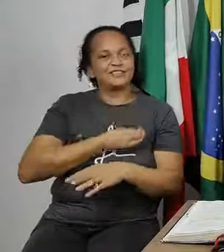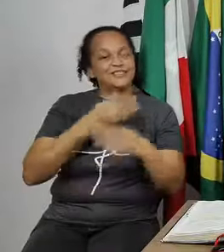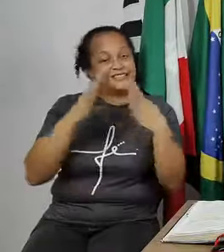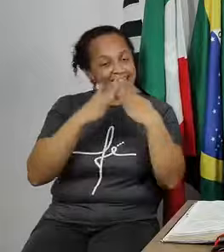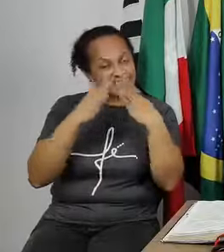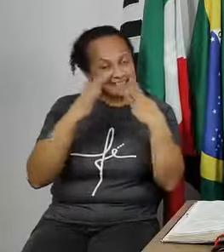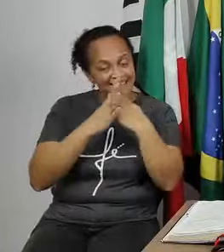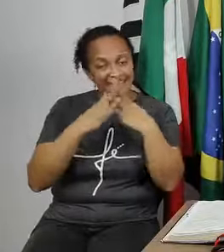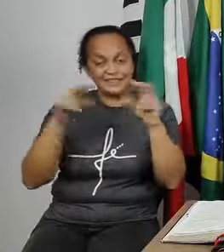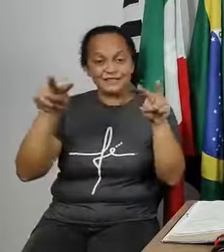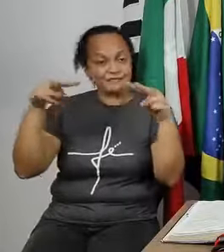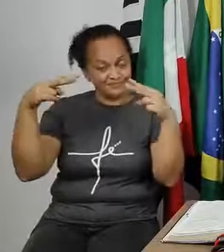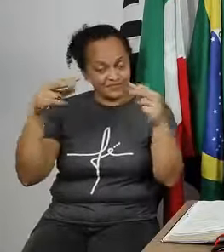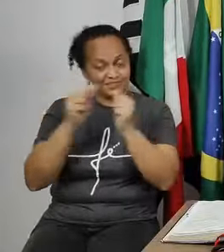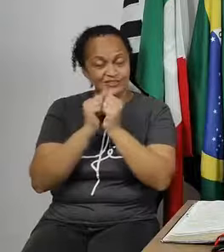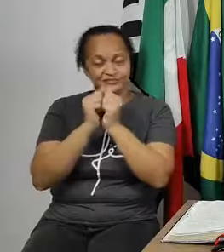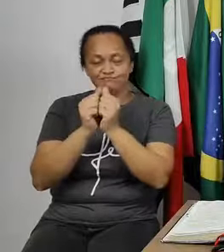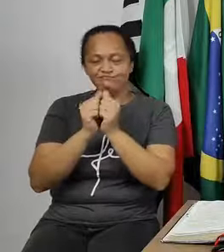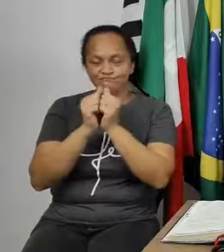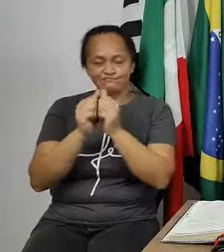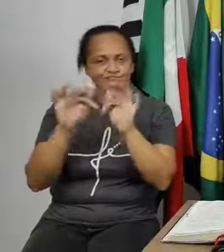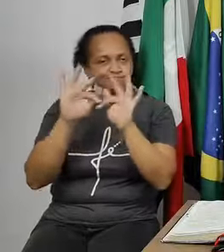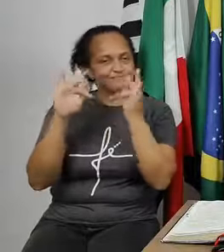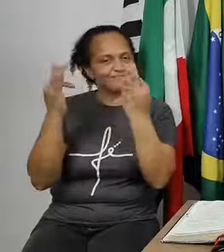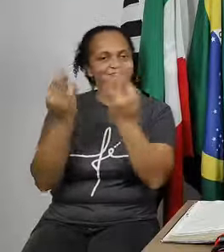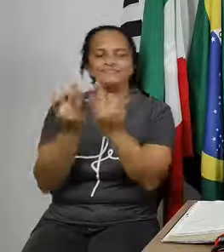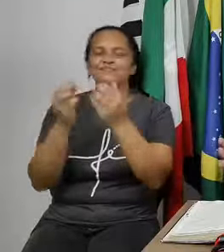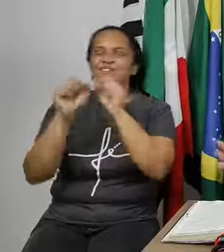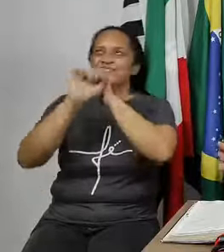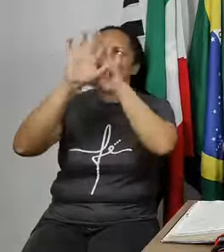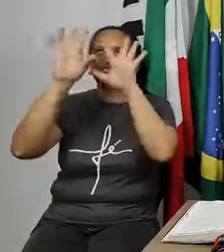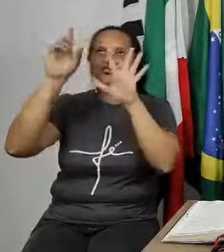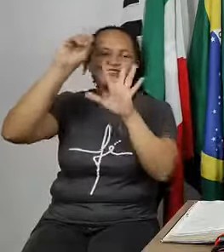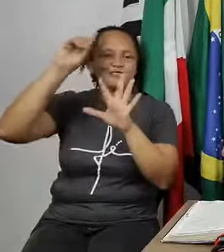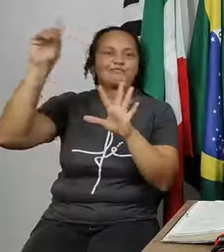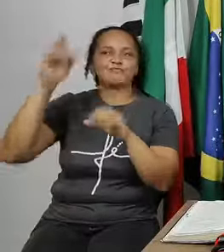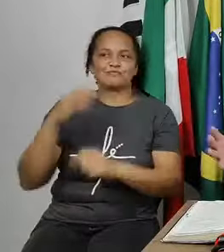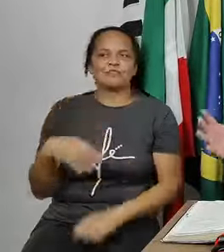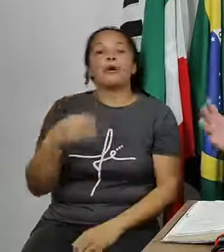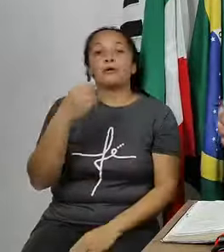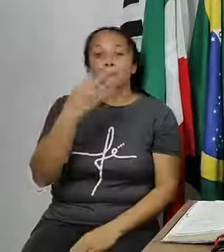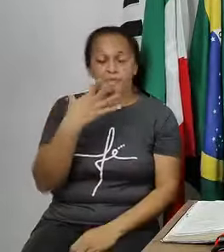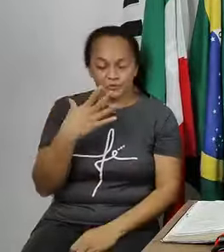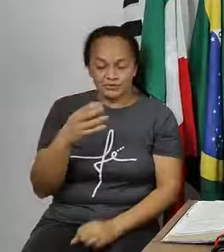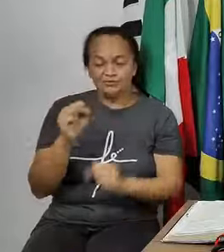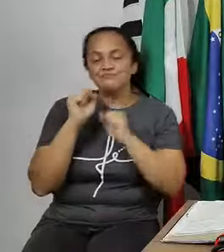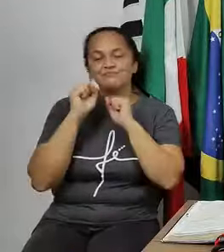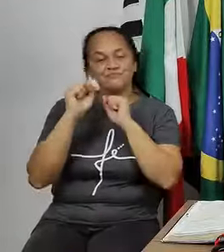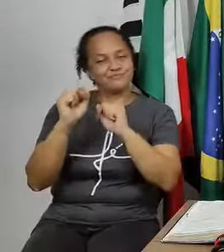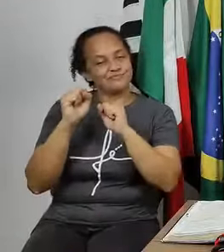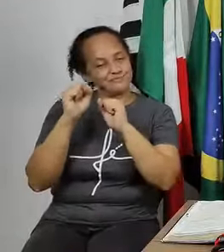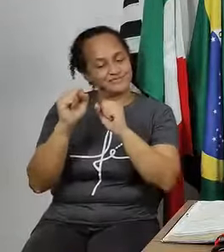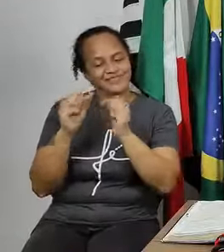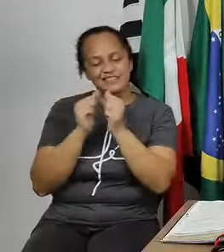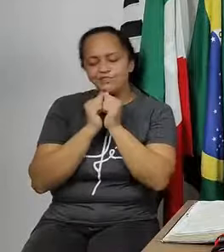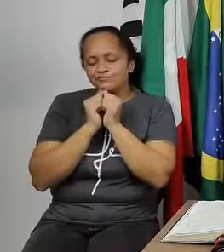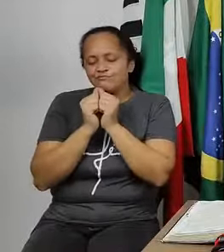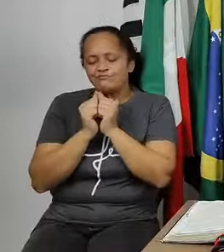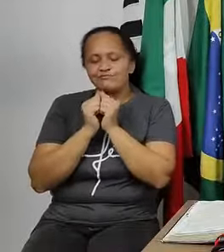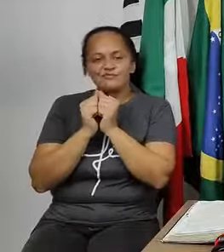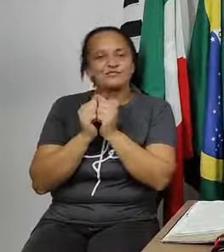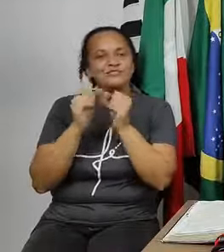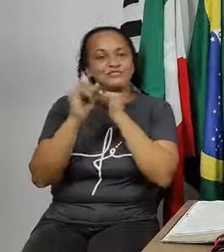com a família. Glória a Deus por isso. Como é bom a gente poder estar conectado através da